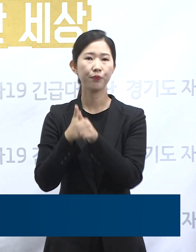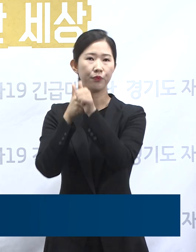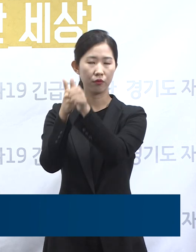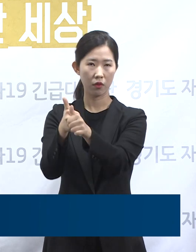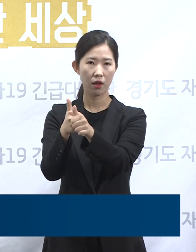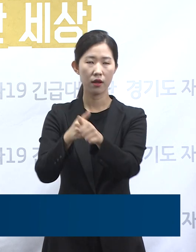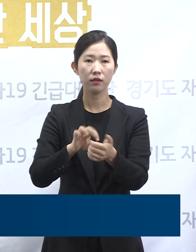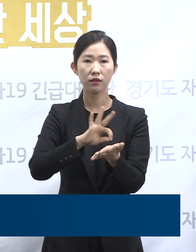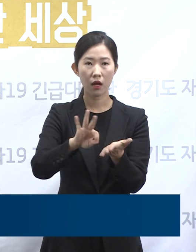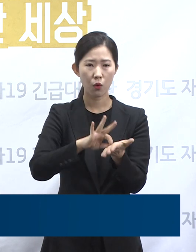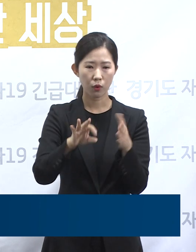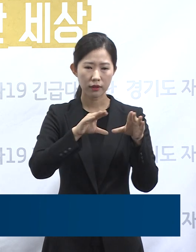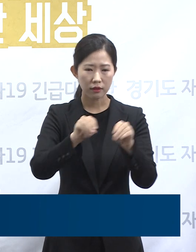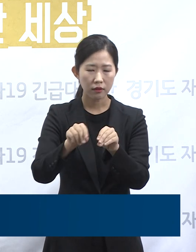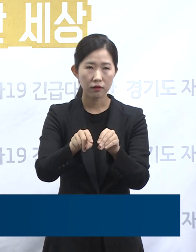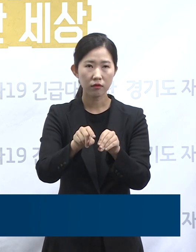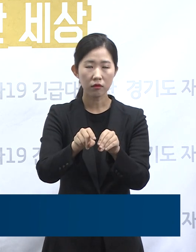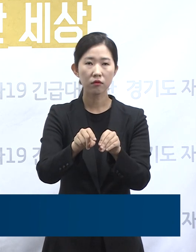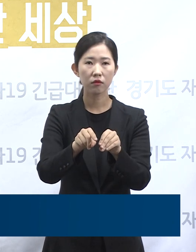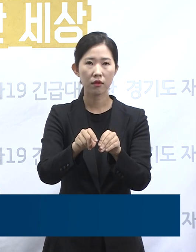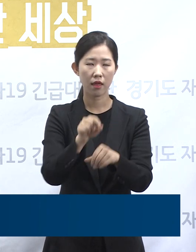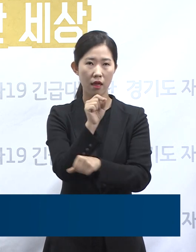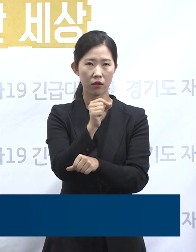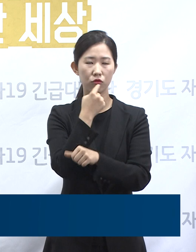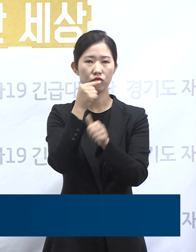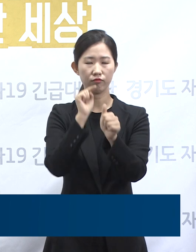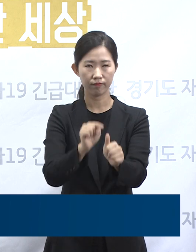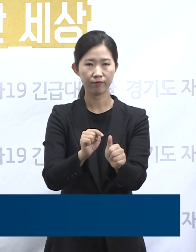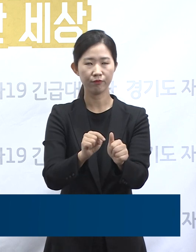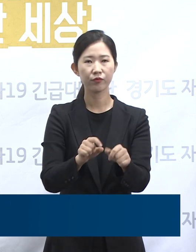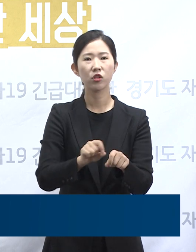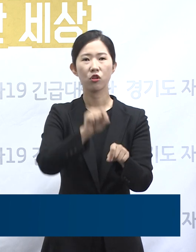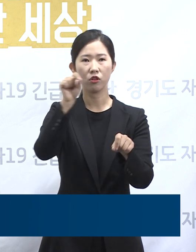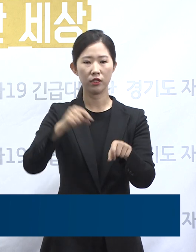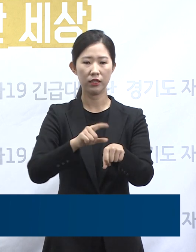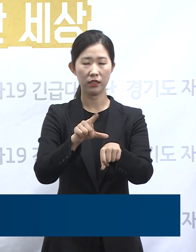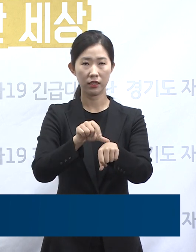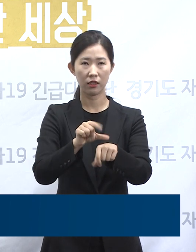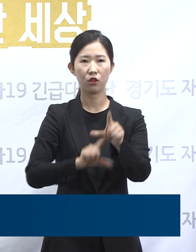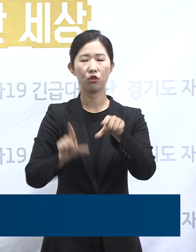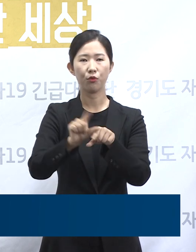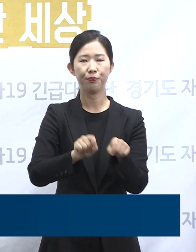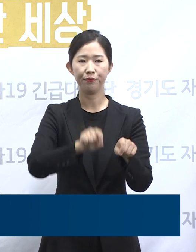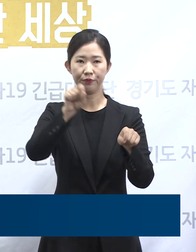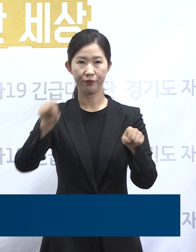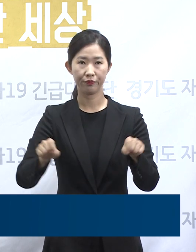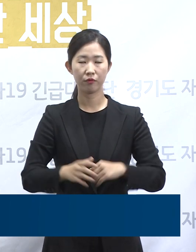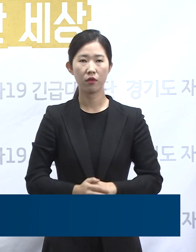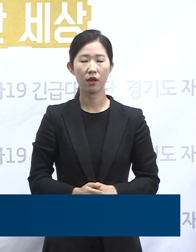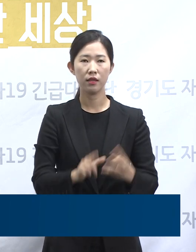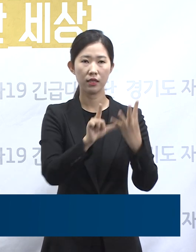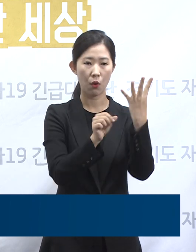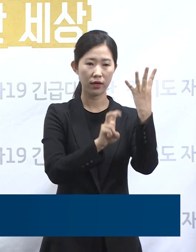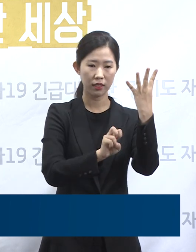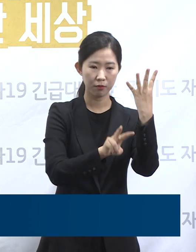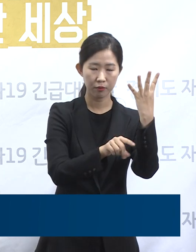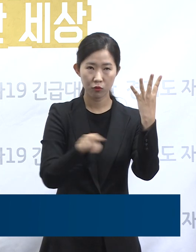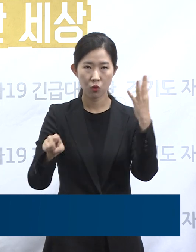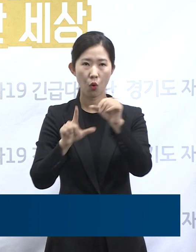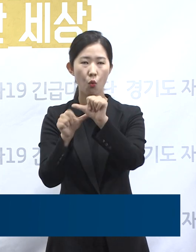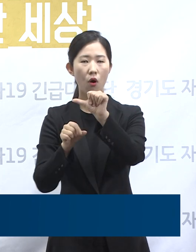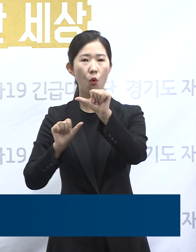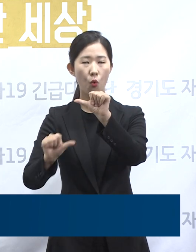제한 행정명령 처분을 연장하게 되었음을 알려드립니다. 4월 21일부터 5월 5일까지